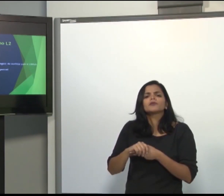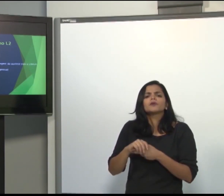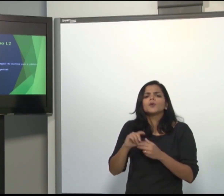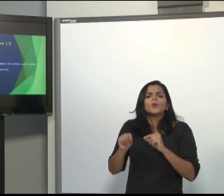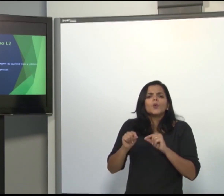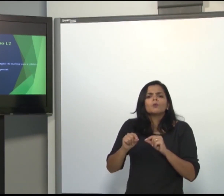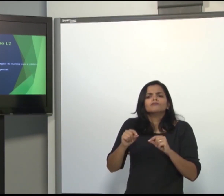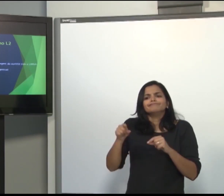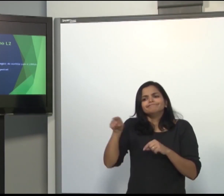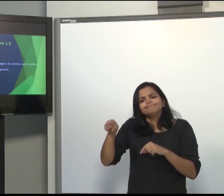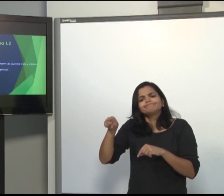a L2.